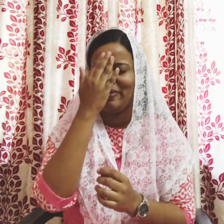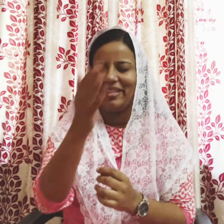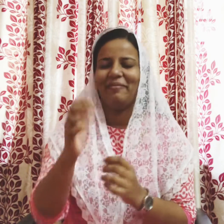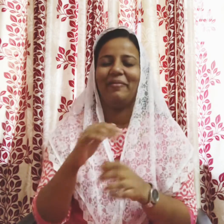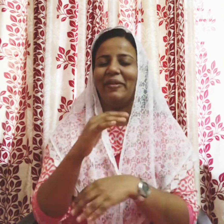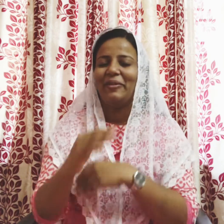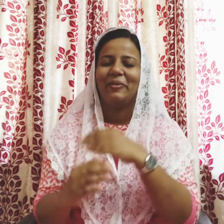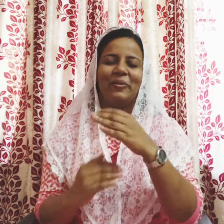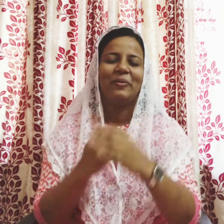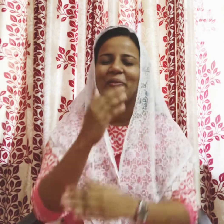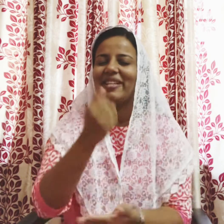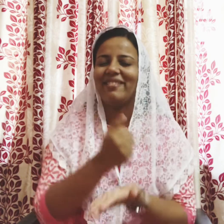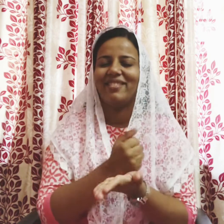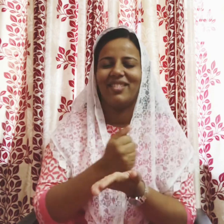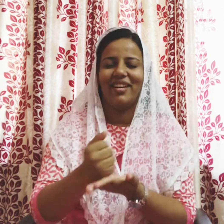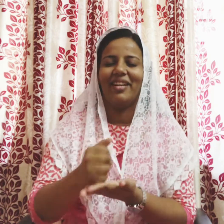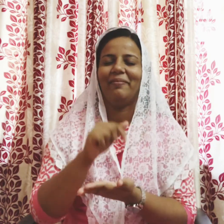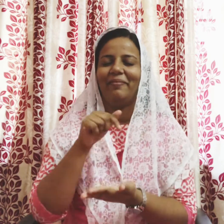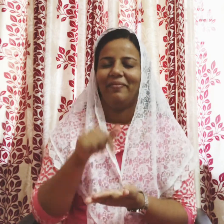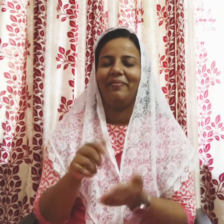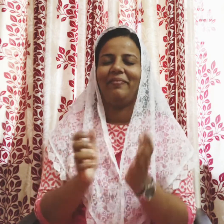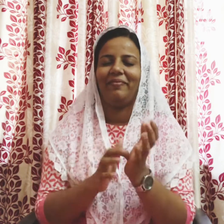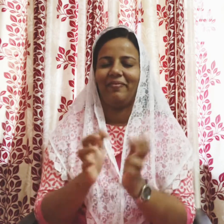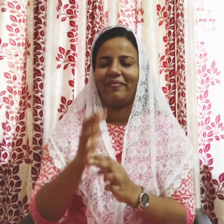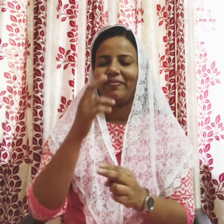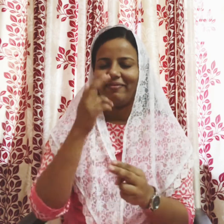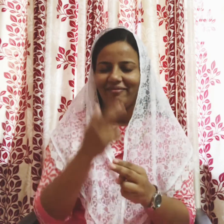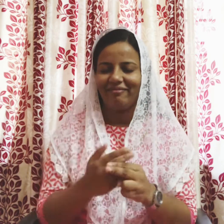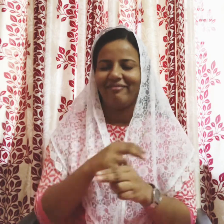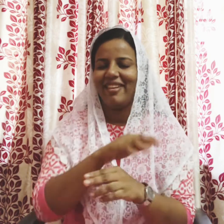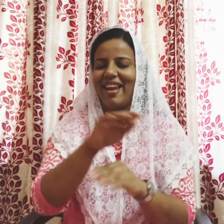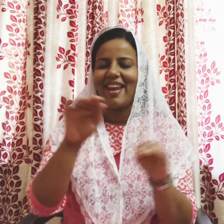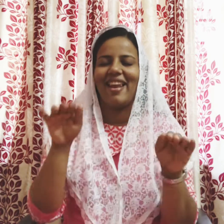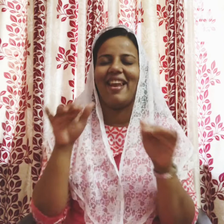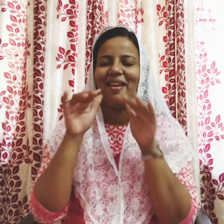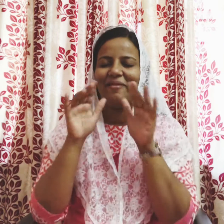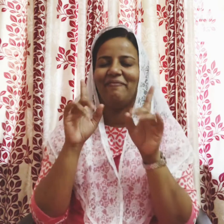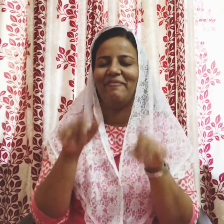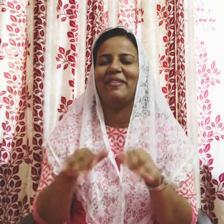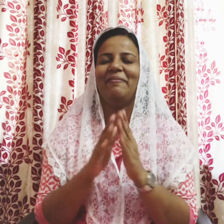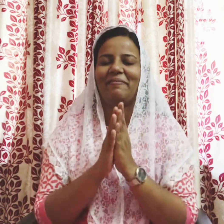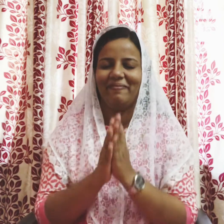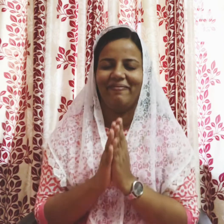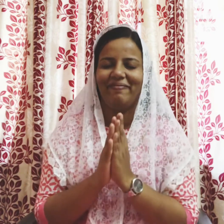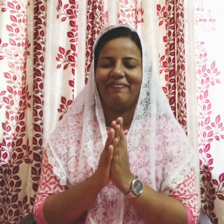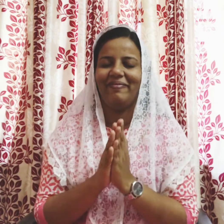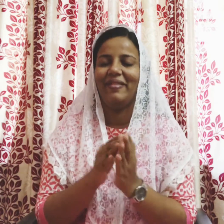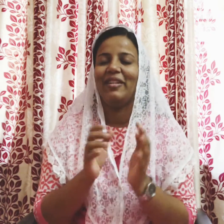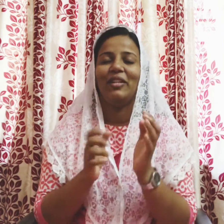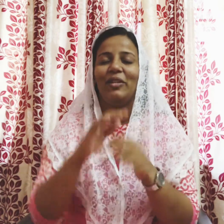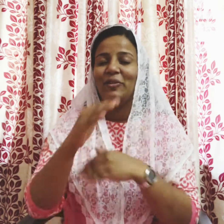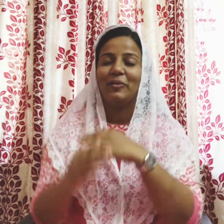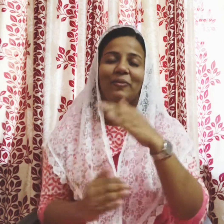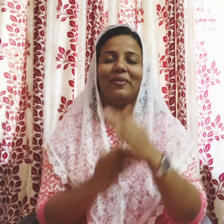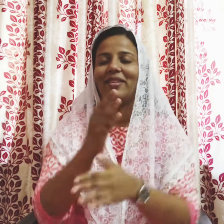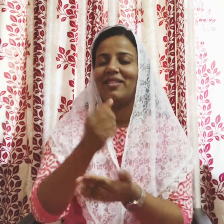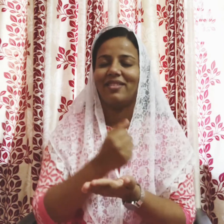സ്തോത്രം. സ്വർഗീയ സഹായം ഇന്ന് പകൽക്കാലം യേശു ക്രിസ്തുവിൻ്റെ നാമത്തിൽ തൻ്റെ കുഞ്ഞുങ്ങൾക്ക് ലഭിക്കട്ടെ. ഹല്ലേലൂയ. സ്വർഗീയ സഹായം